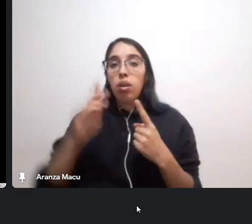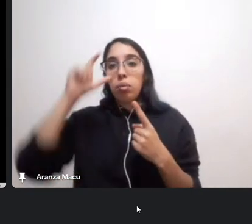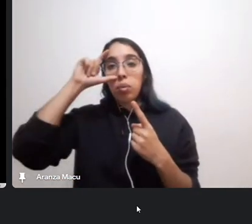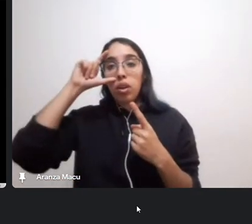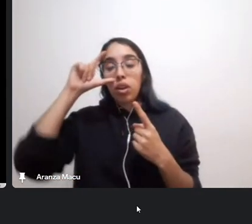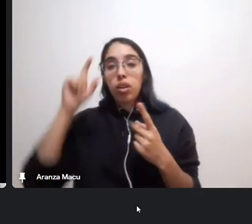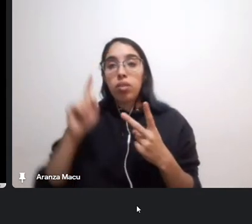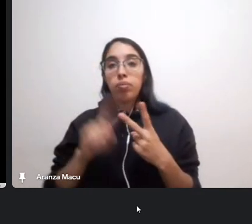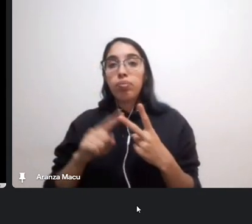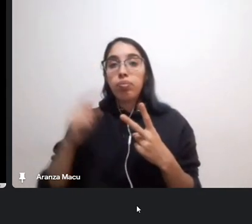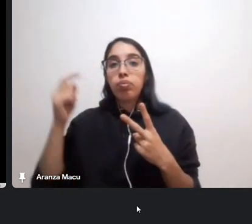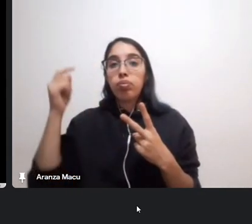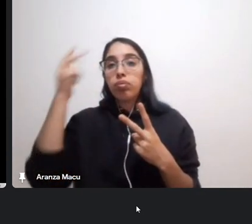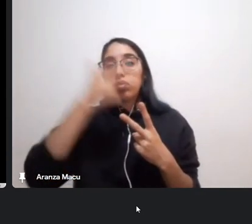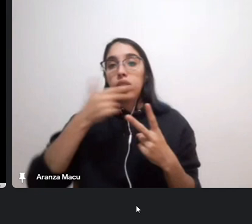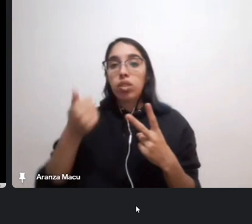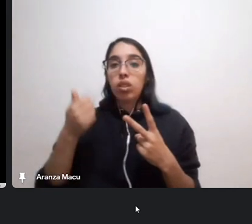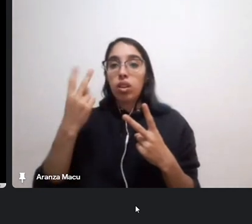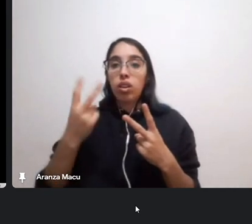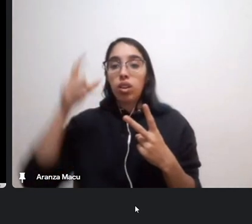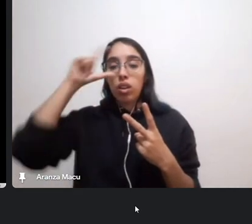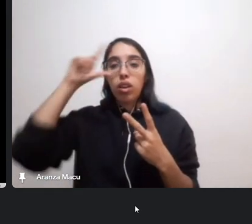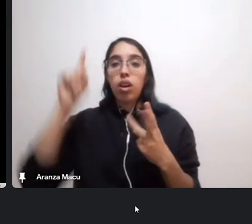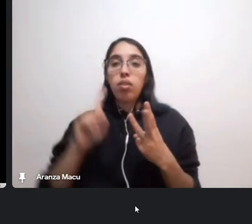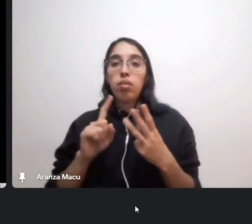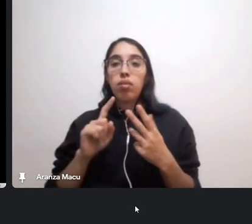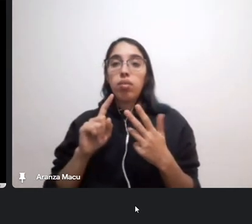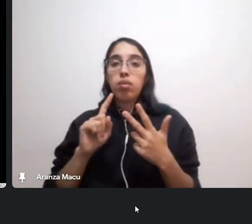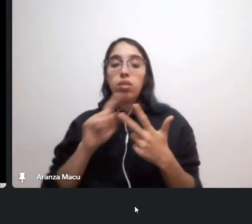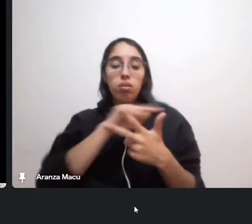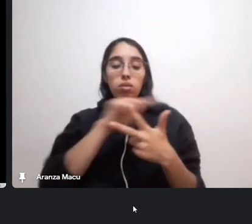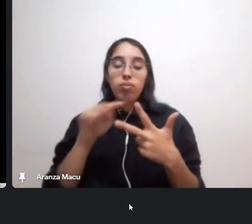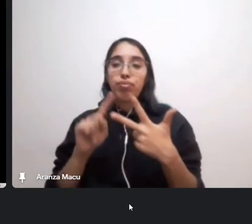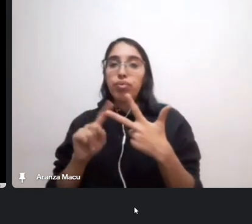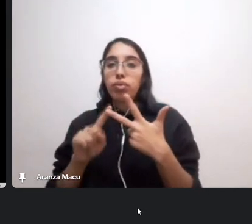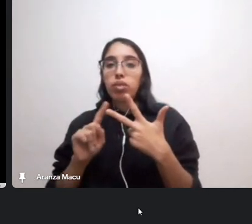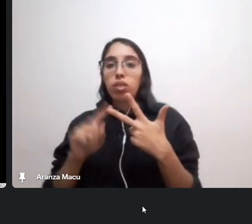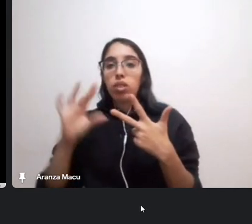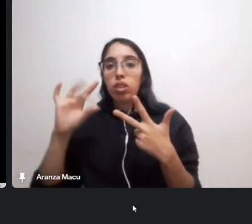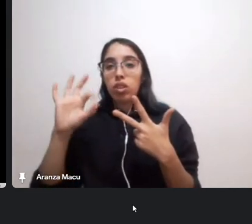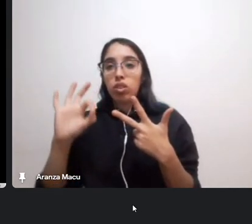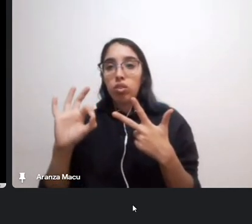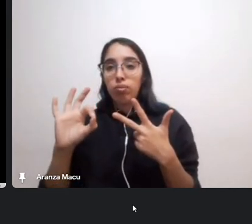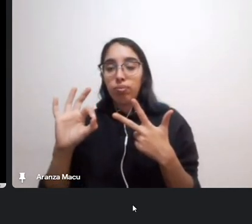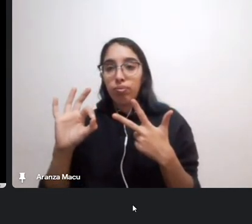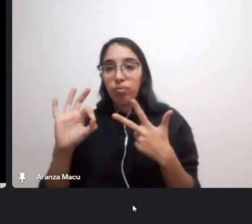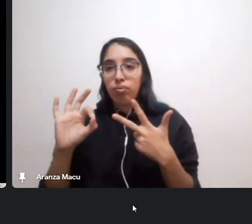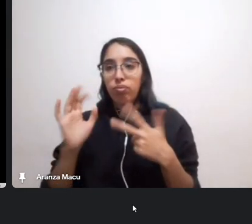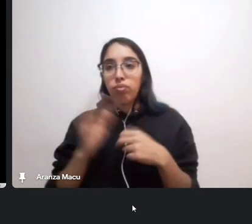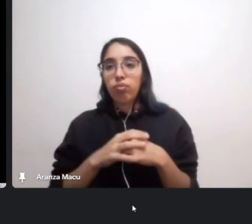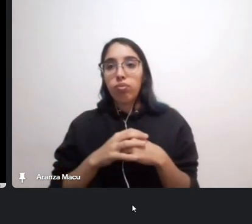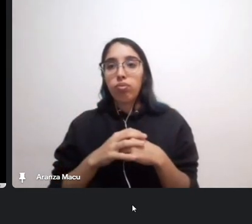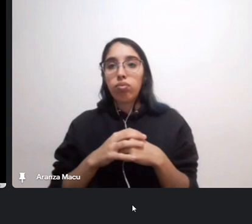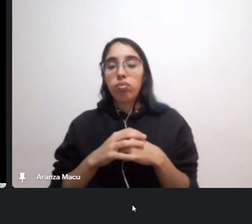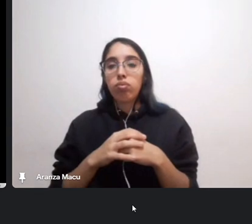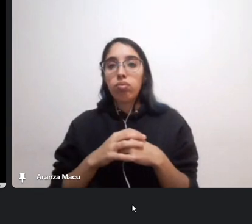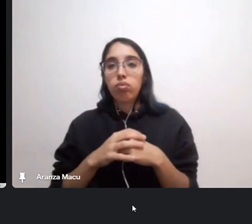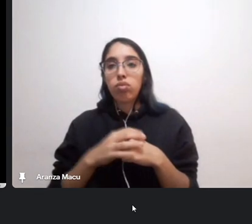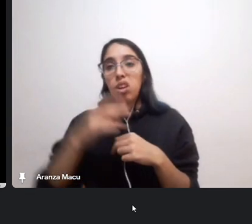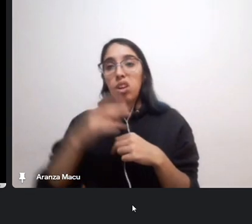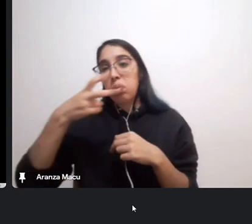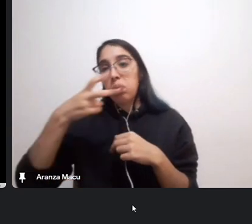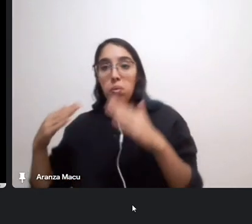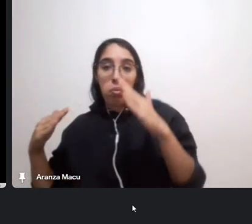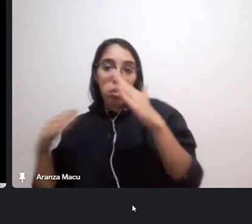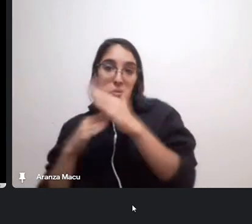Have Have y el y otro. do. Do, muy bien. Los verbos principales pueden ser